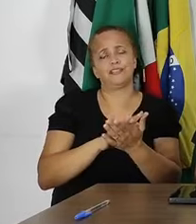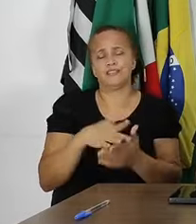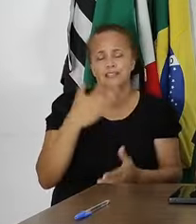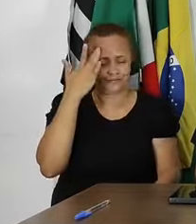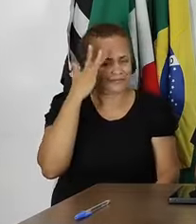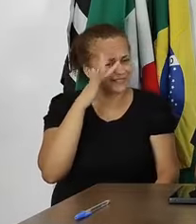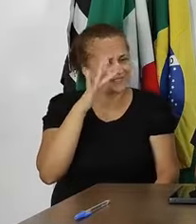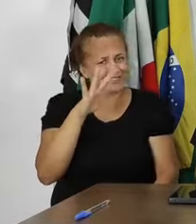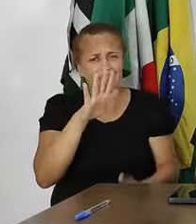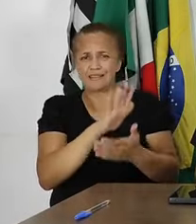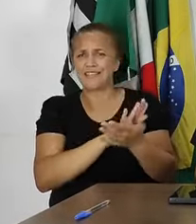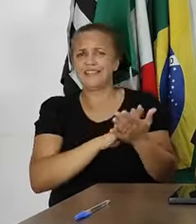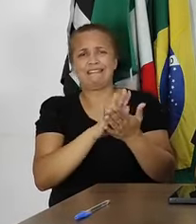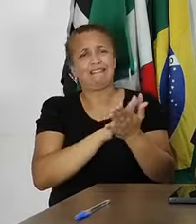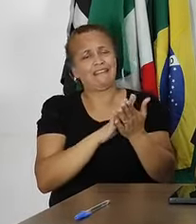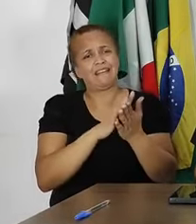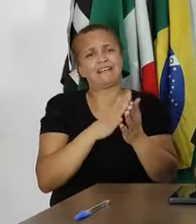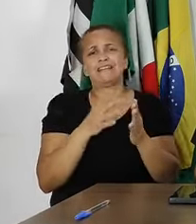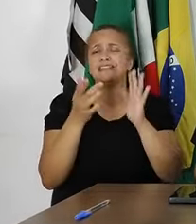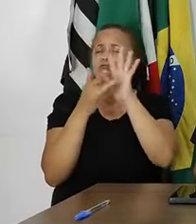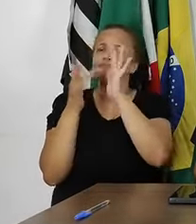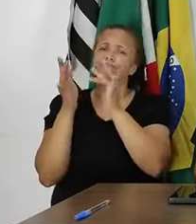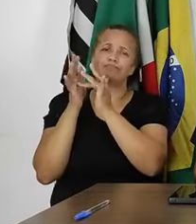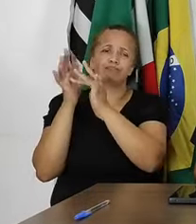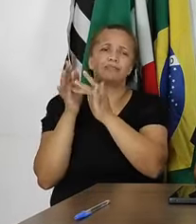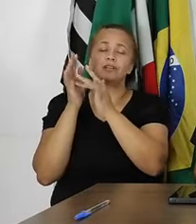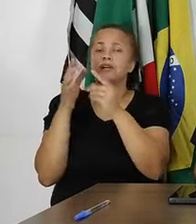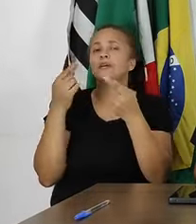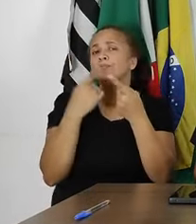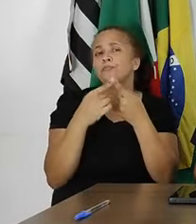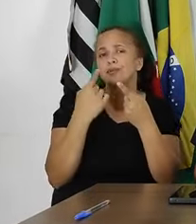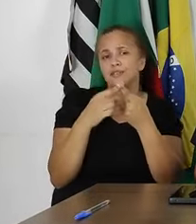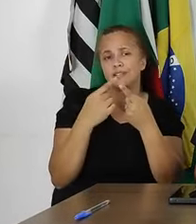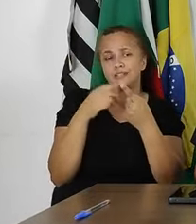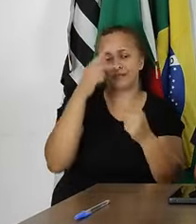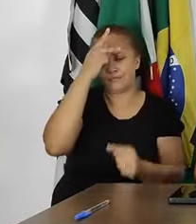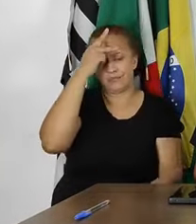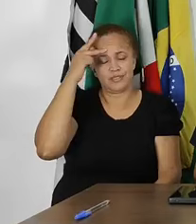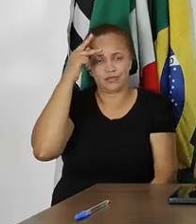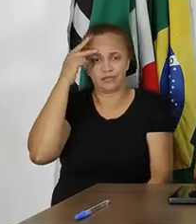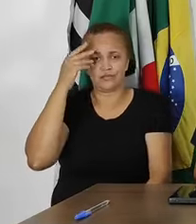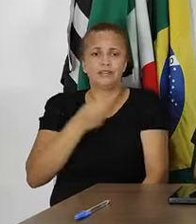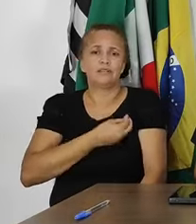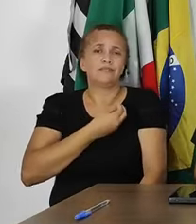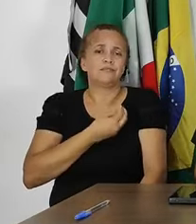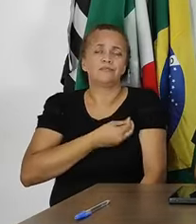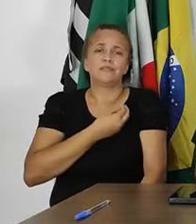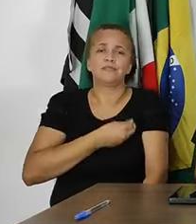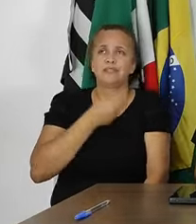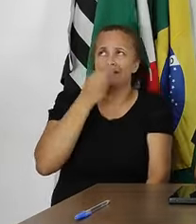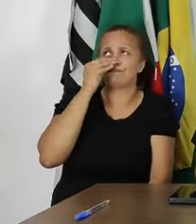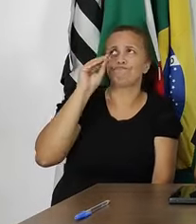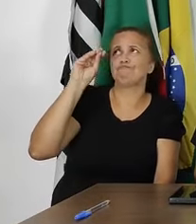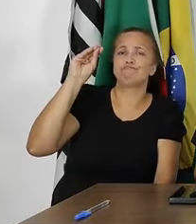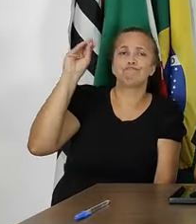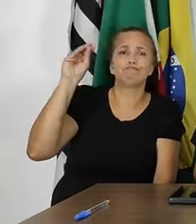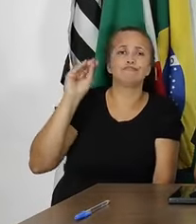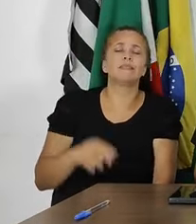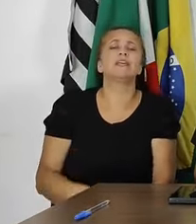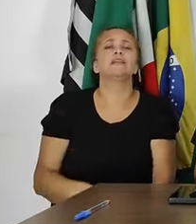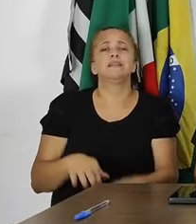alheios à vida de Deus por causa da ignorância em que vivem e pela dureza do